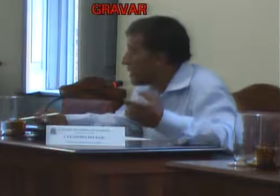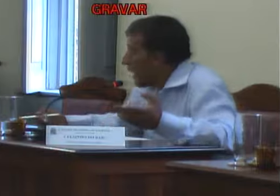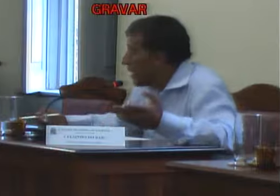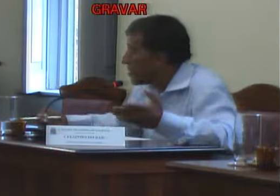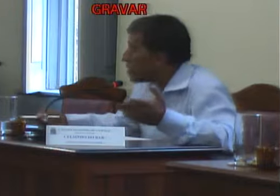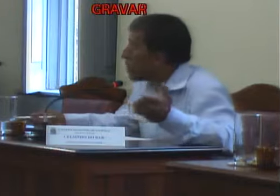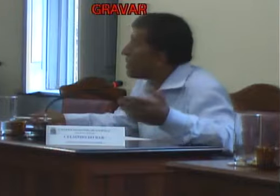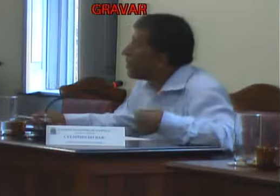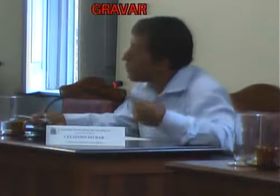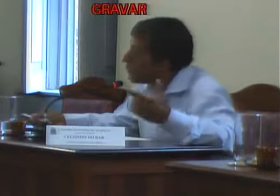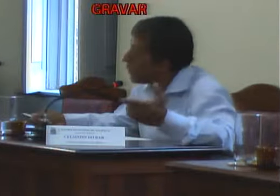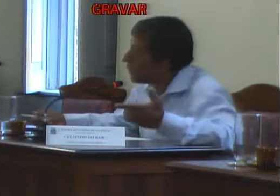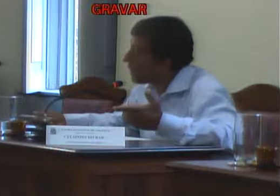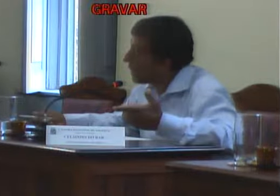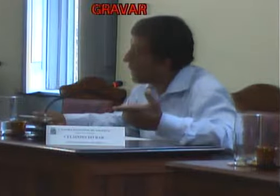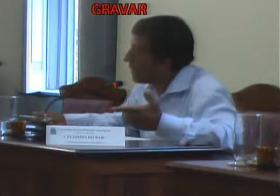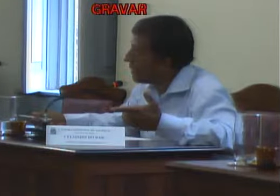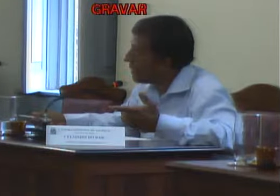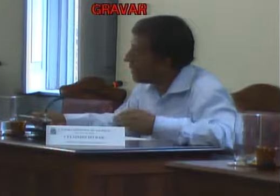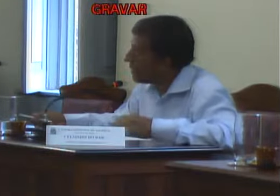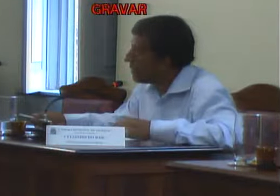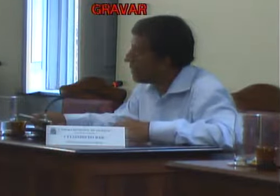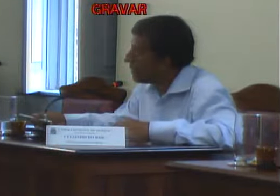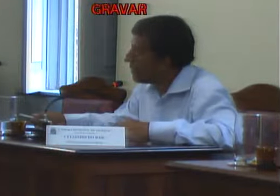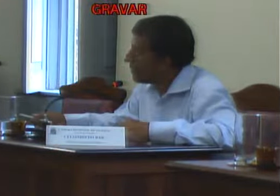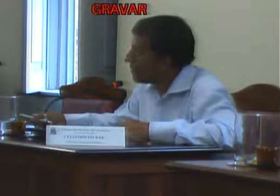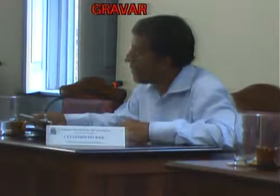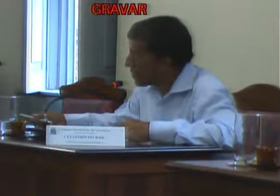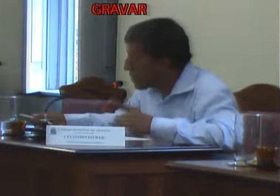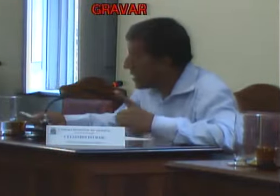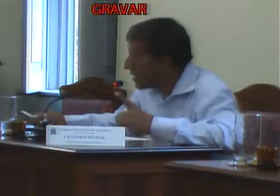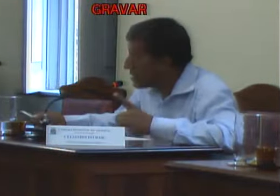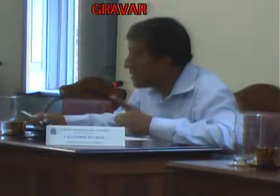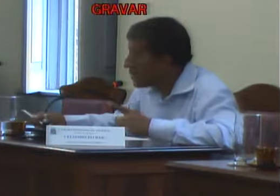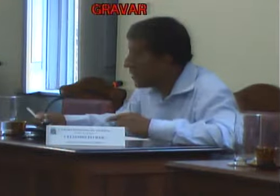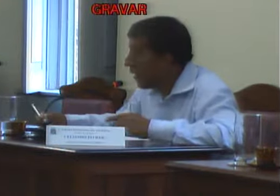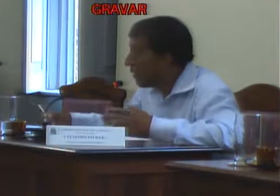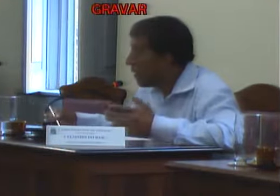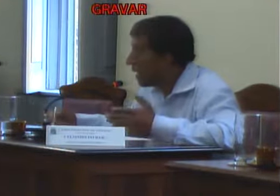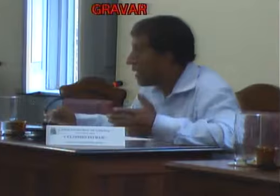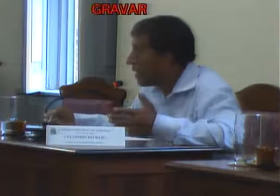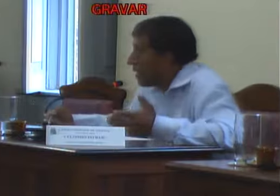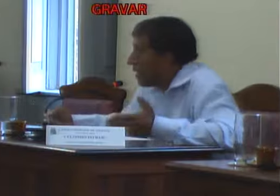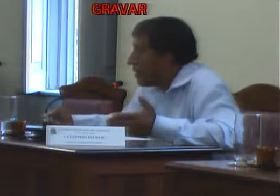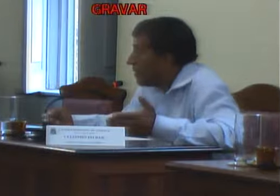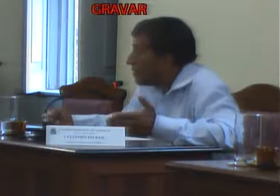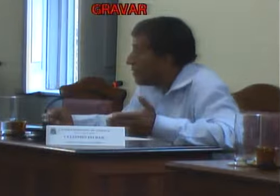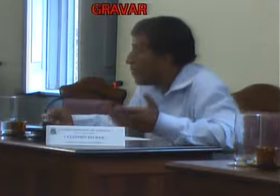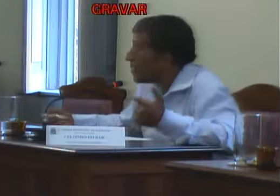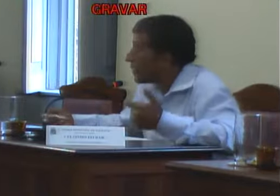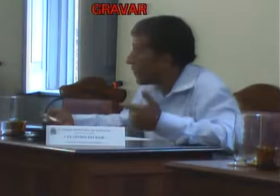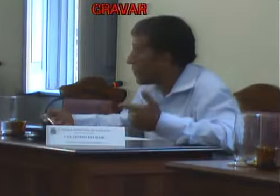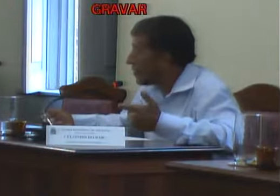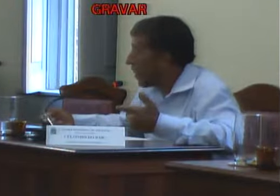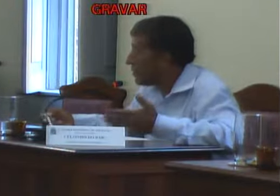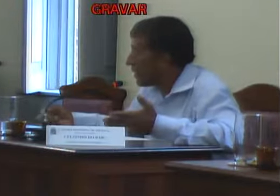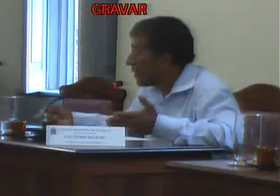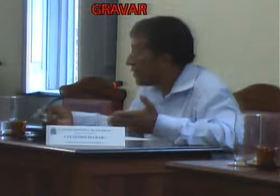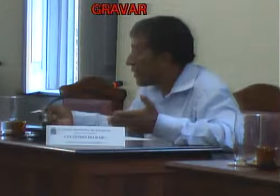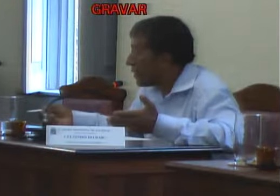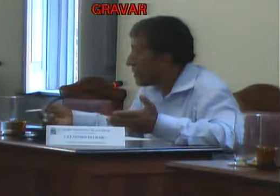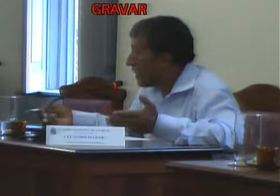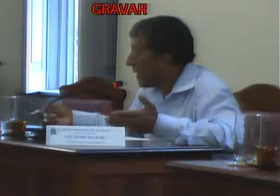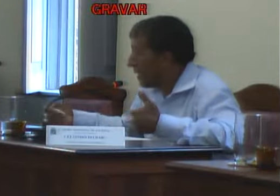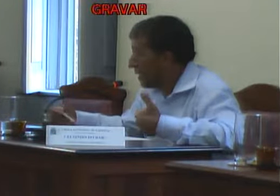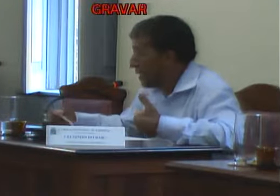Se é taxa, por que não é tudo igual também? Acho que teria que ser tudo igual. Por que não é tudo igual? E